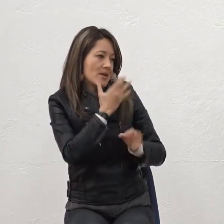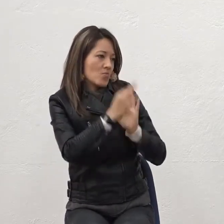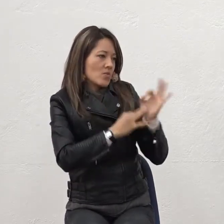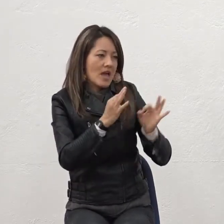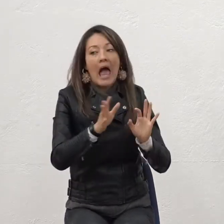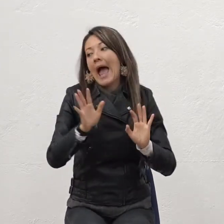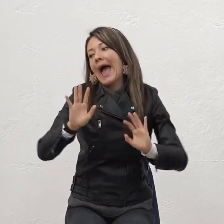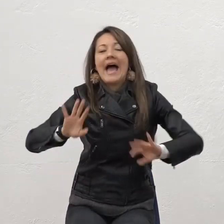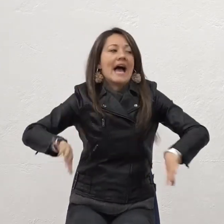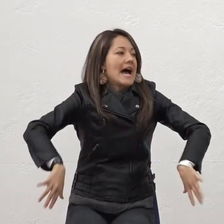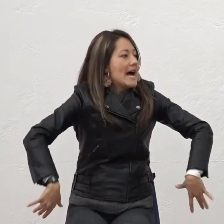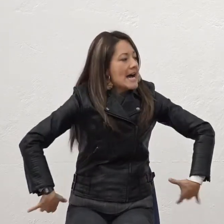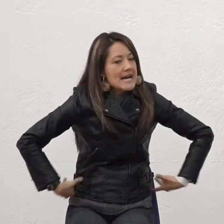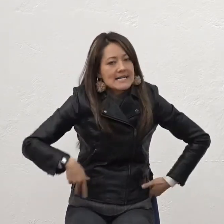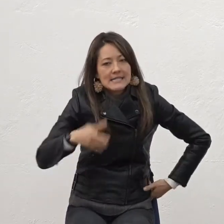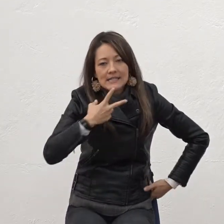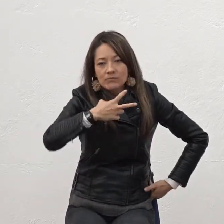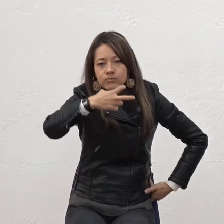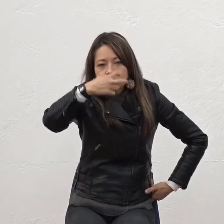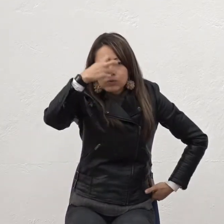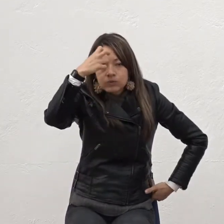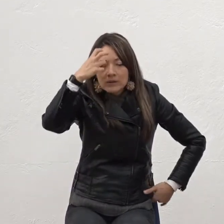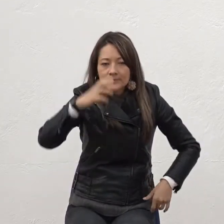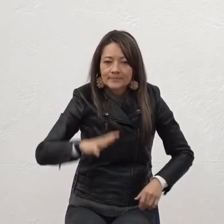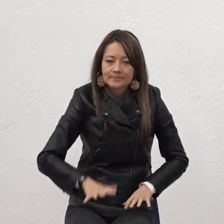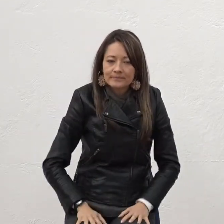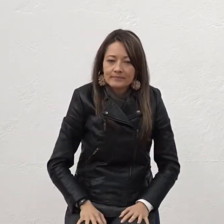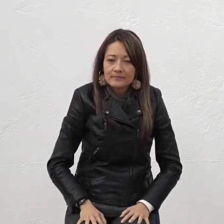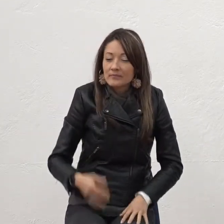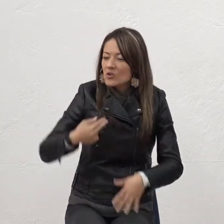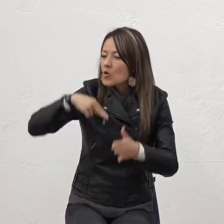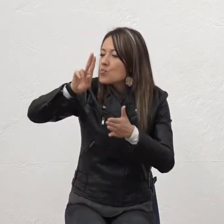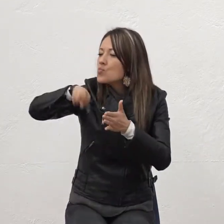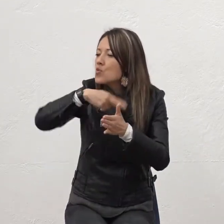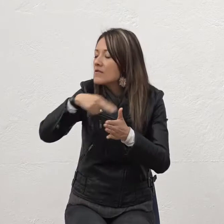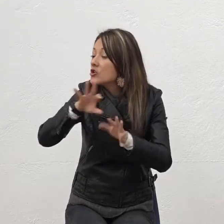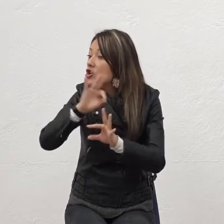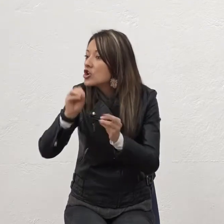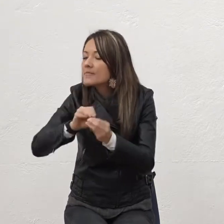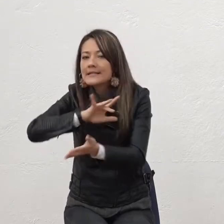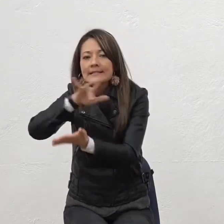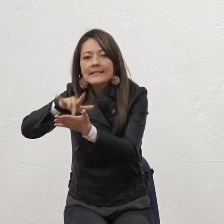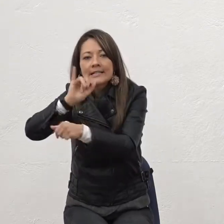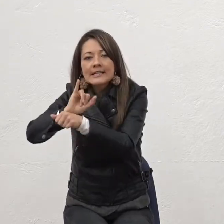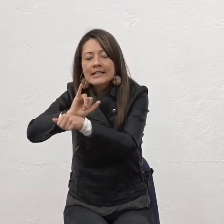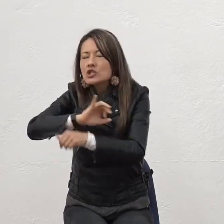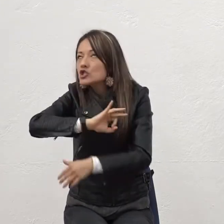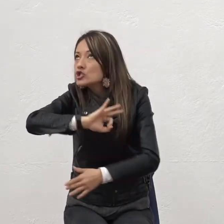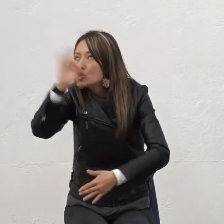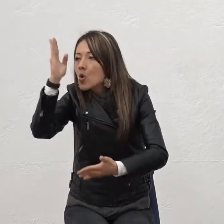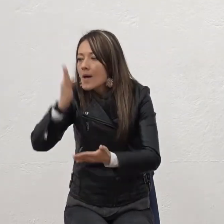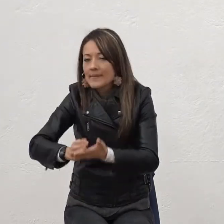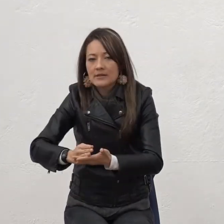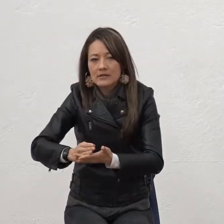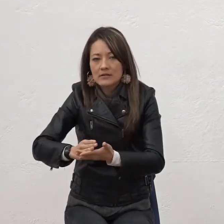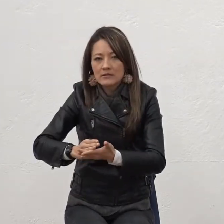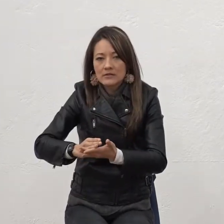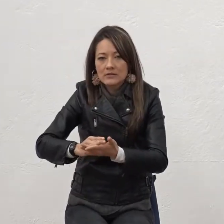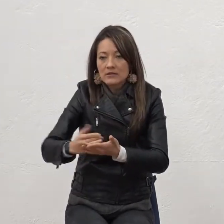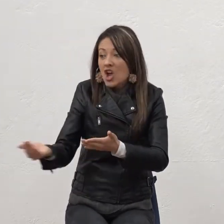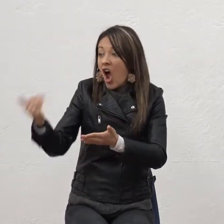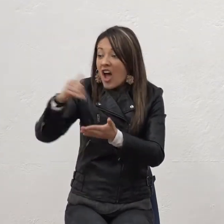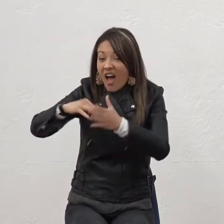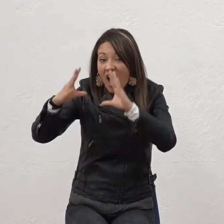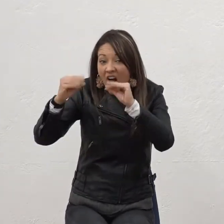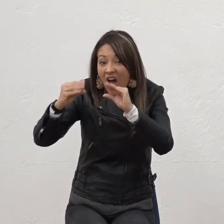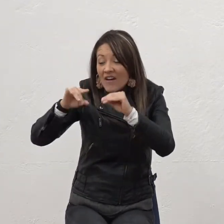pues terrible el tema. Y me dijo, le prohíbo volver. Usted a esa iglesia no vuelve ni se puede volver a hablar con